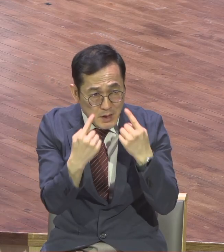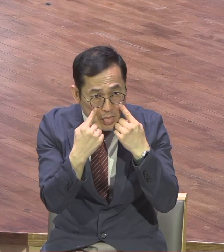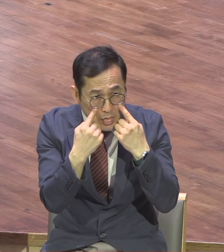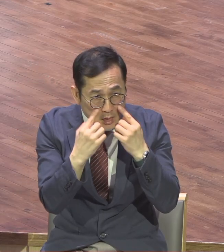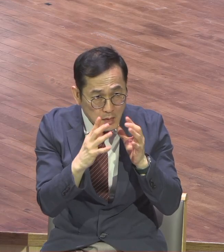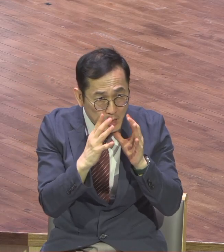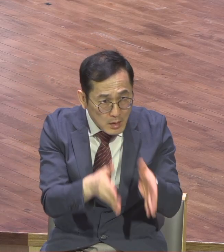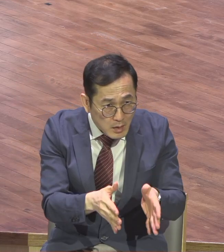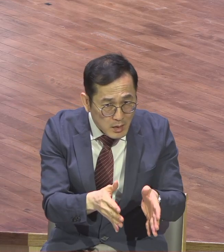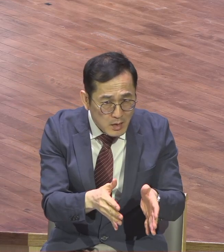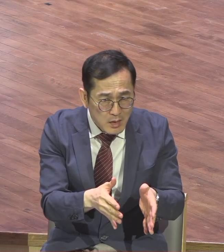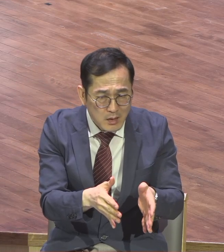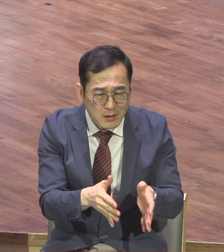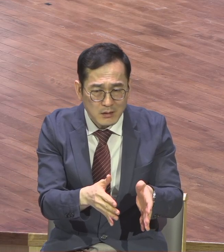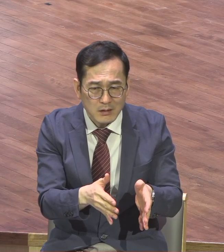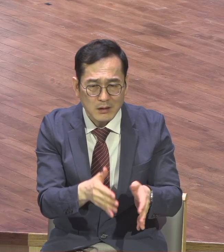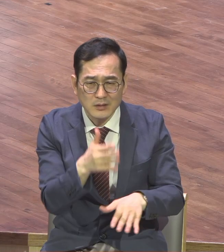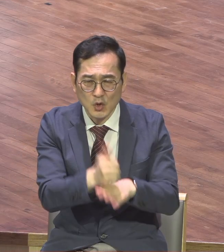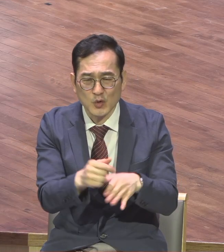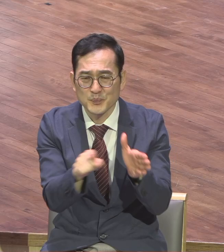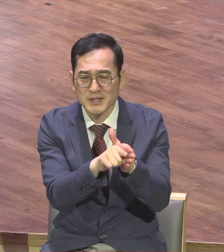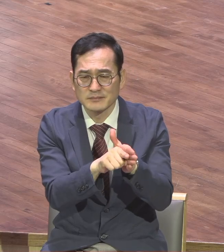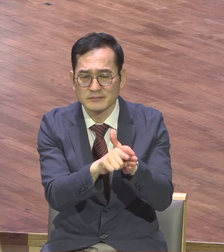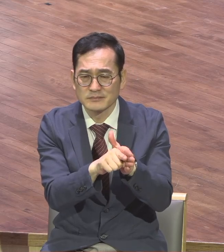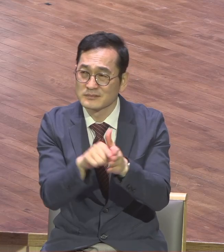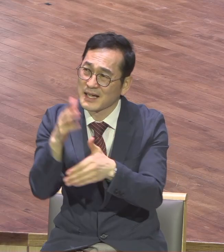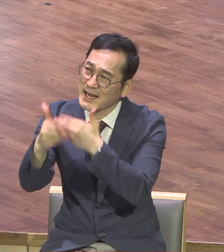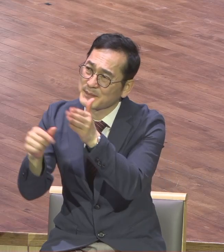가지 불신자 상태에